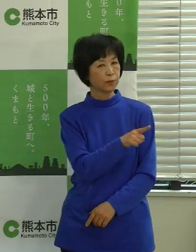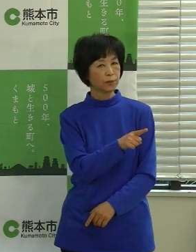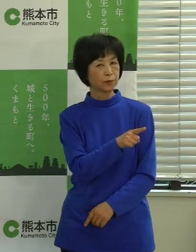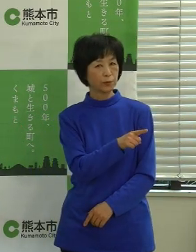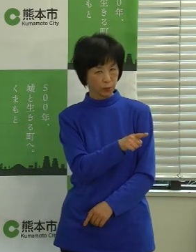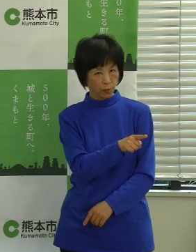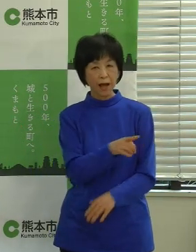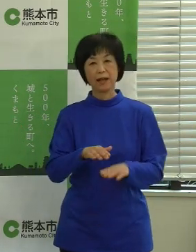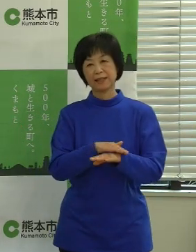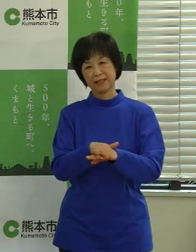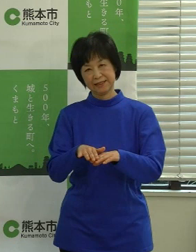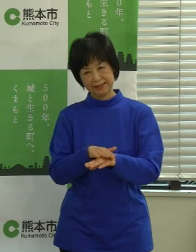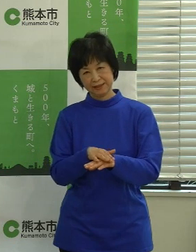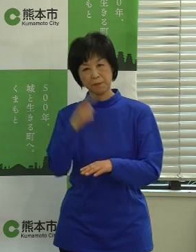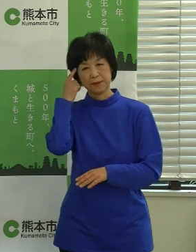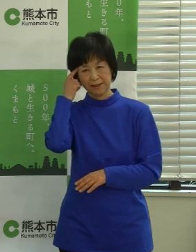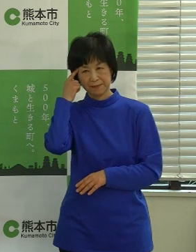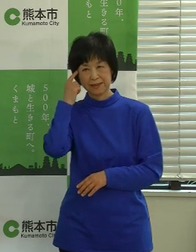です。